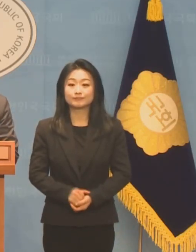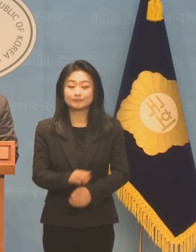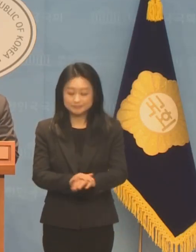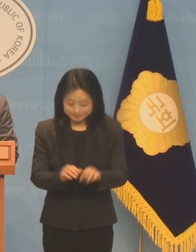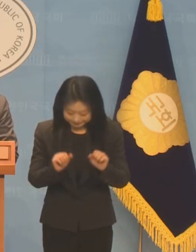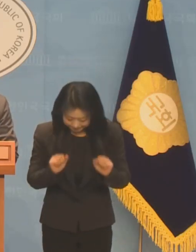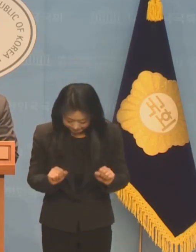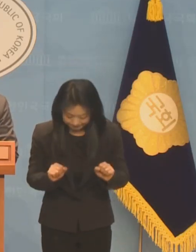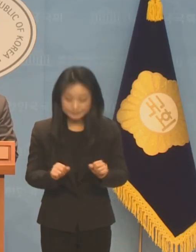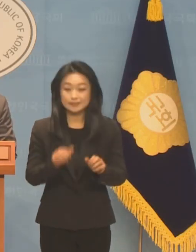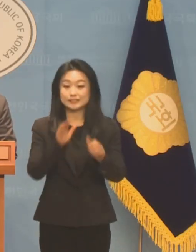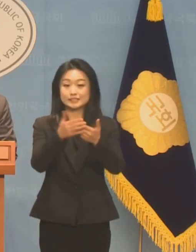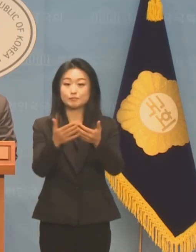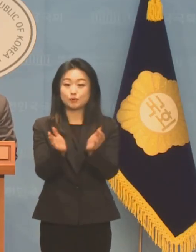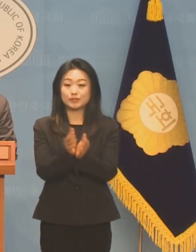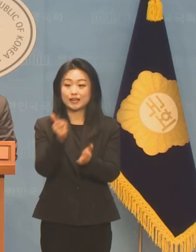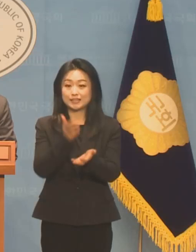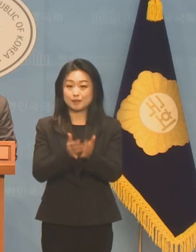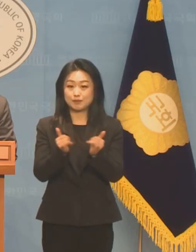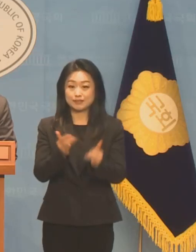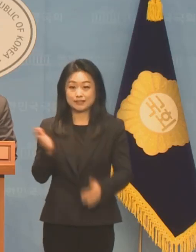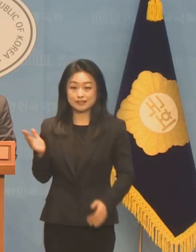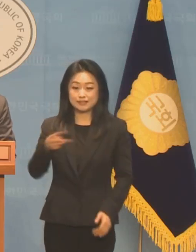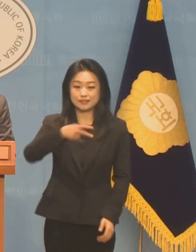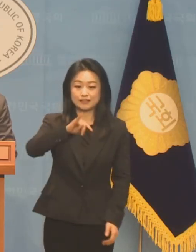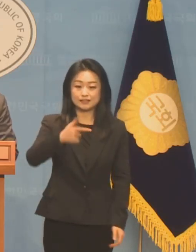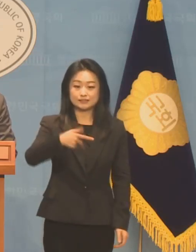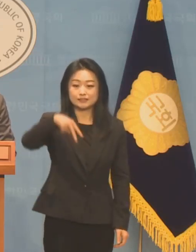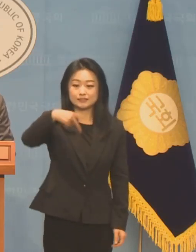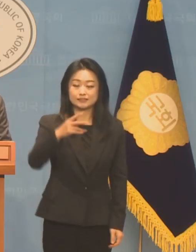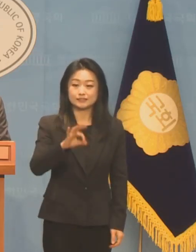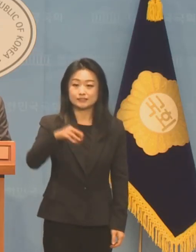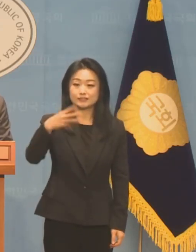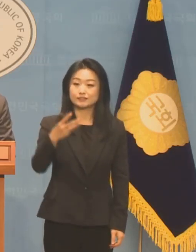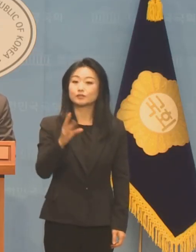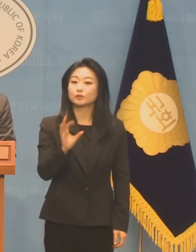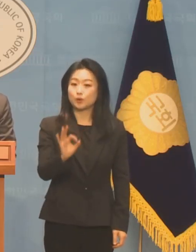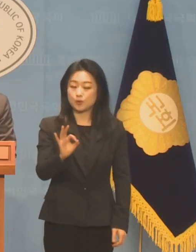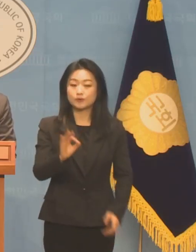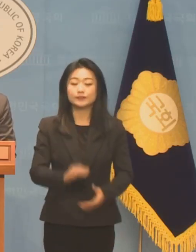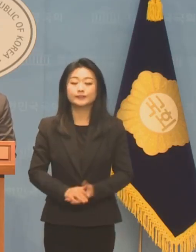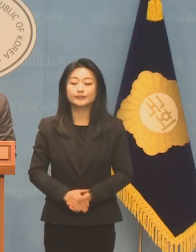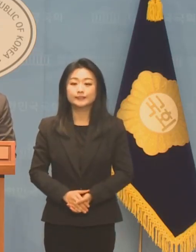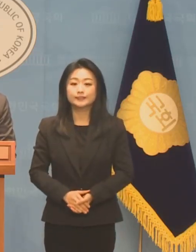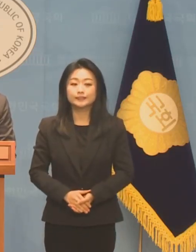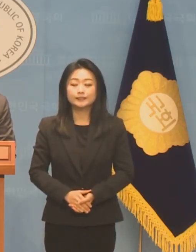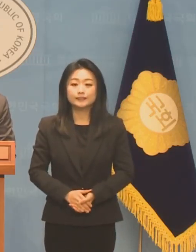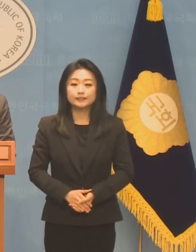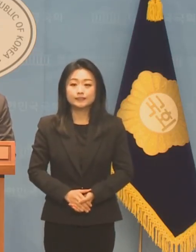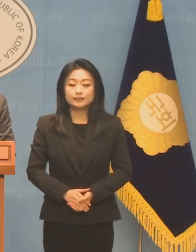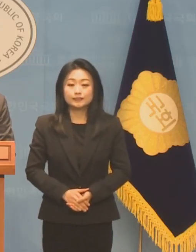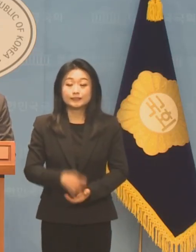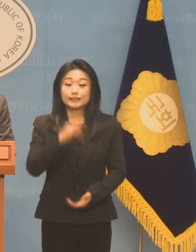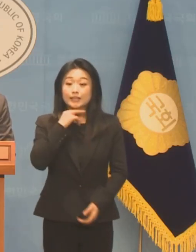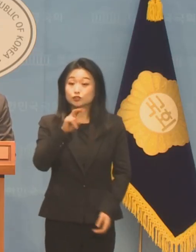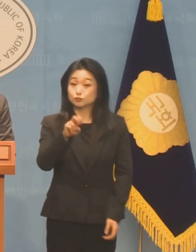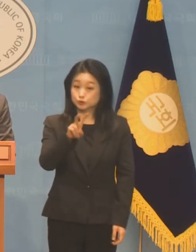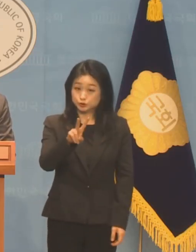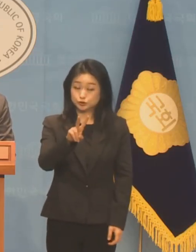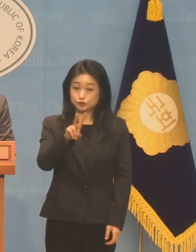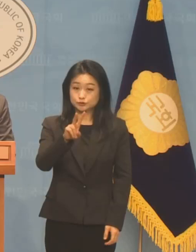예, 안녕하십니까. 진보당 부대변인 신승룡입니다. 예, 한 가지 하겠습니다. 22살